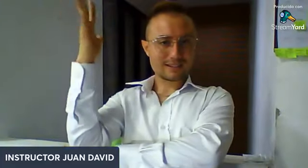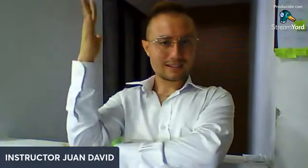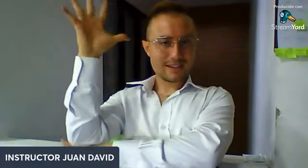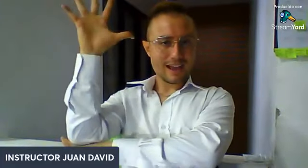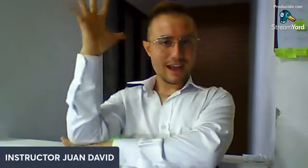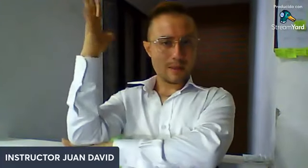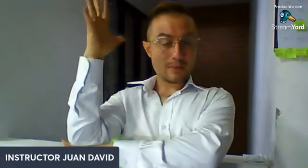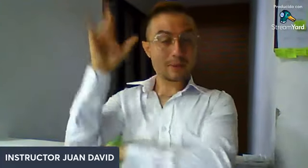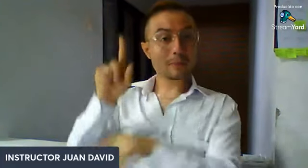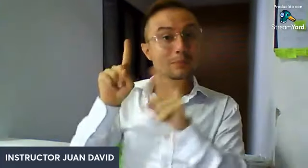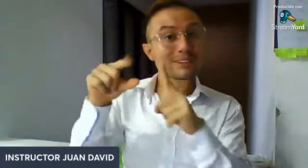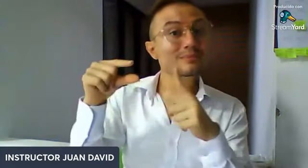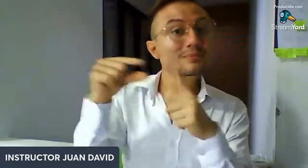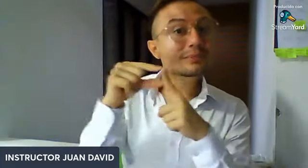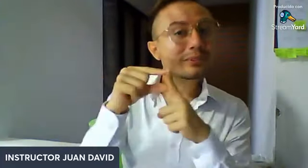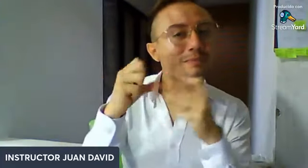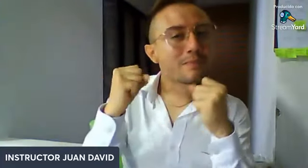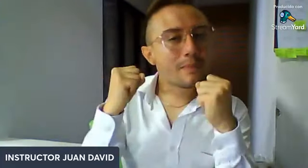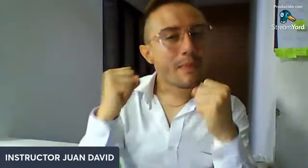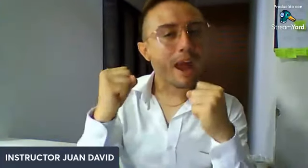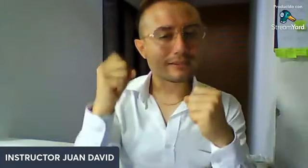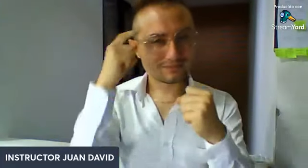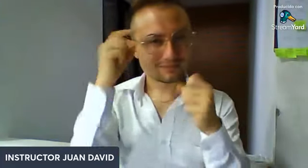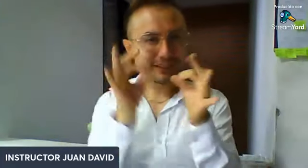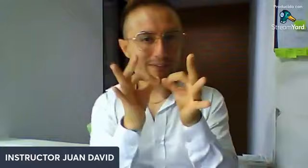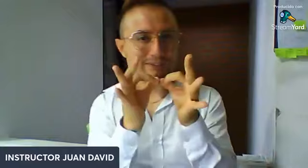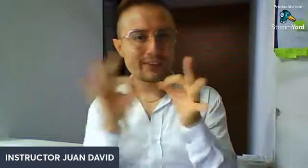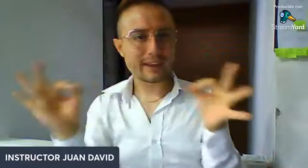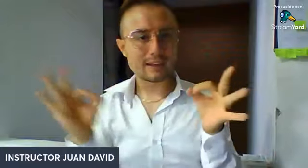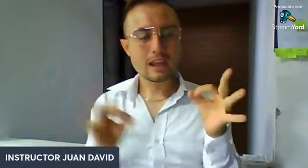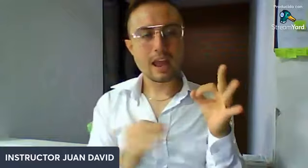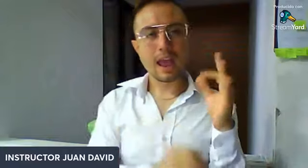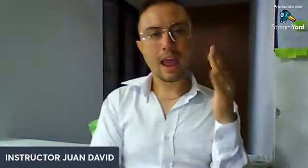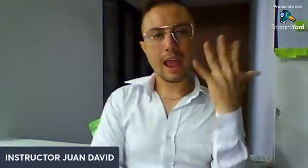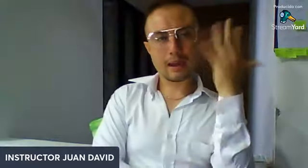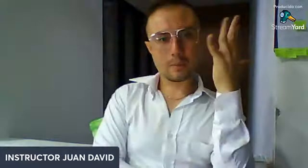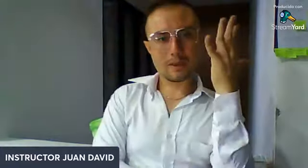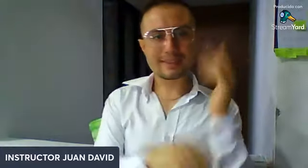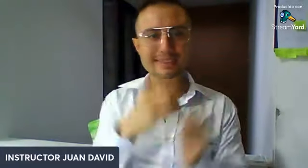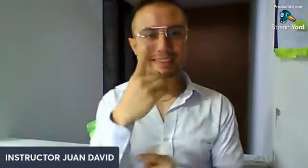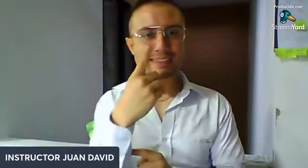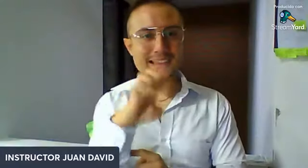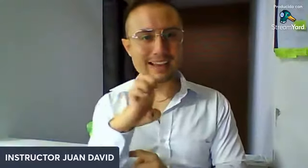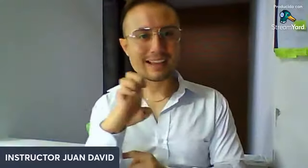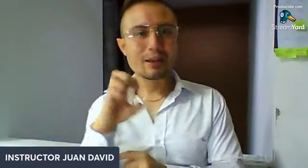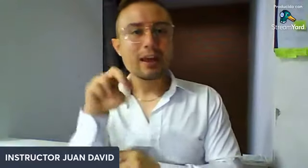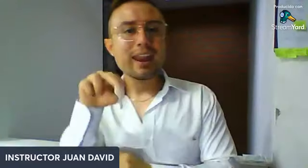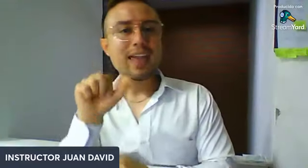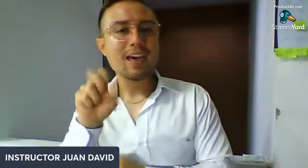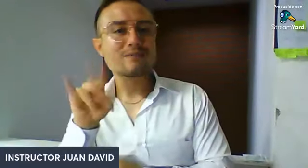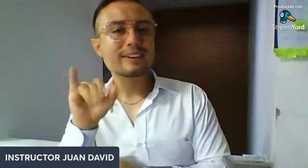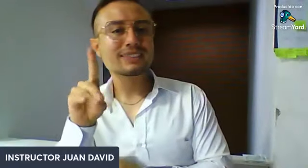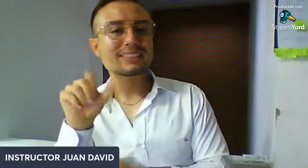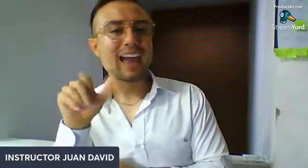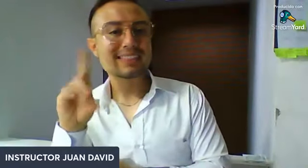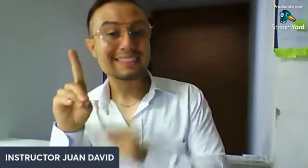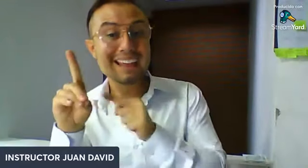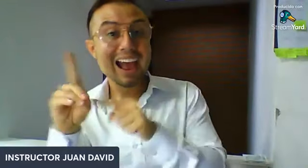son nacionales también. La seña de árbol como tal es diferente. ¿Sí? Cuando yo